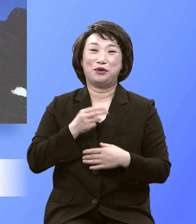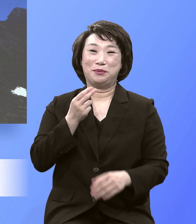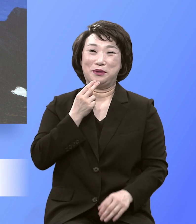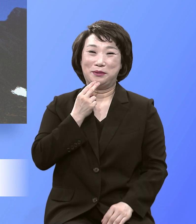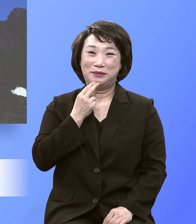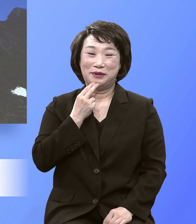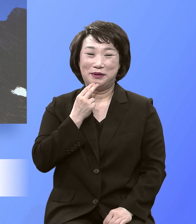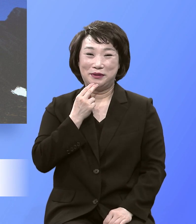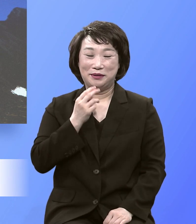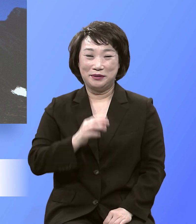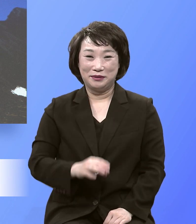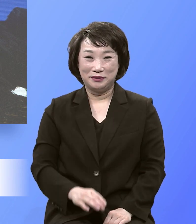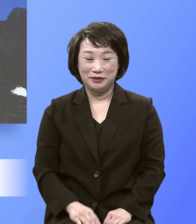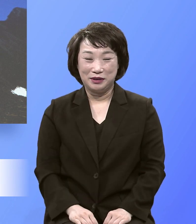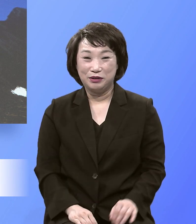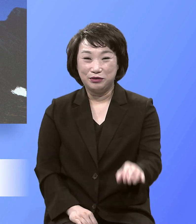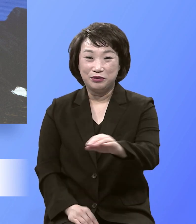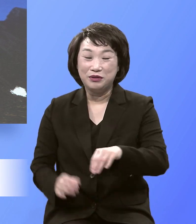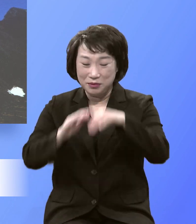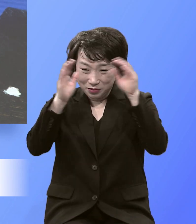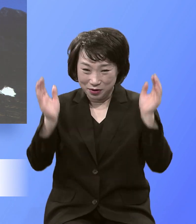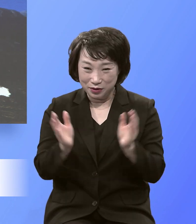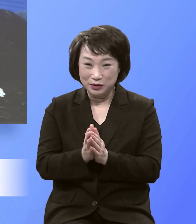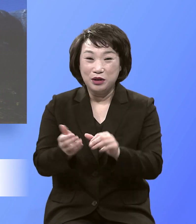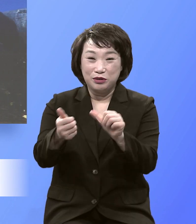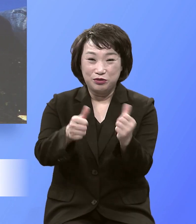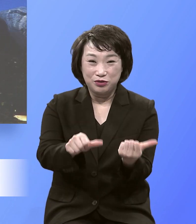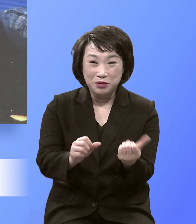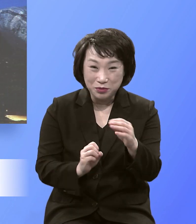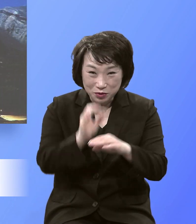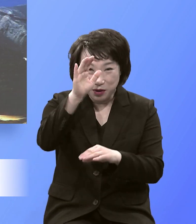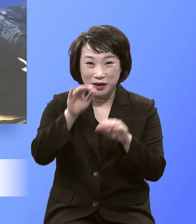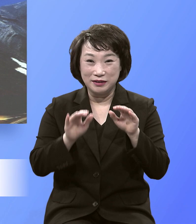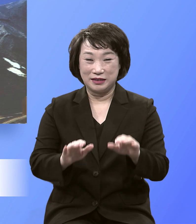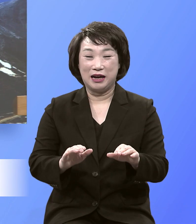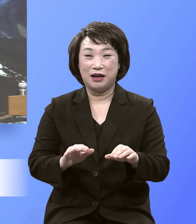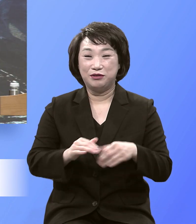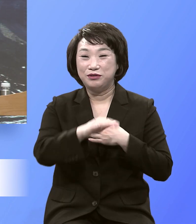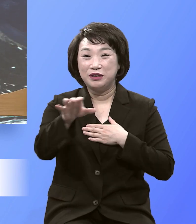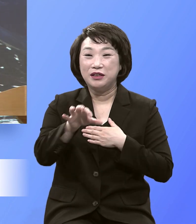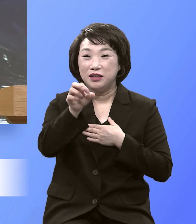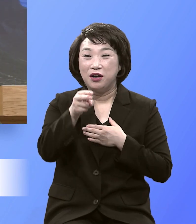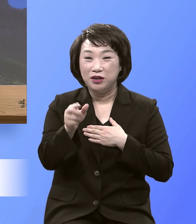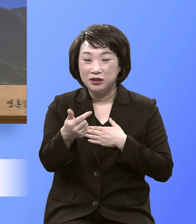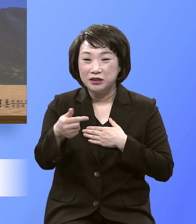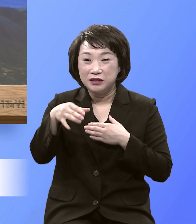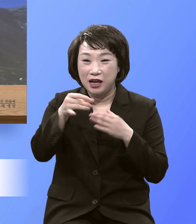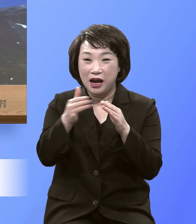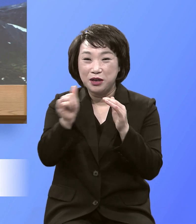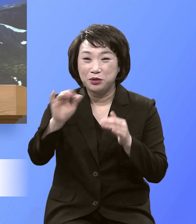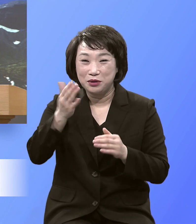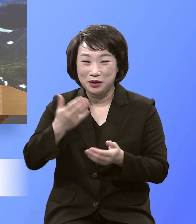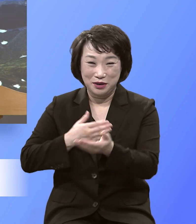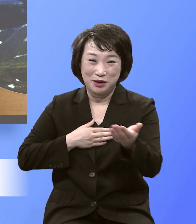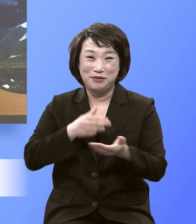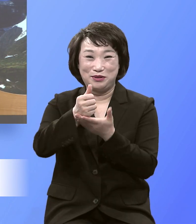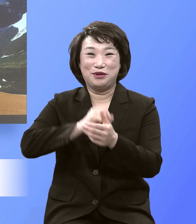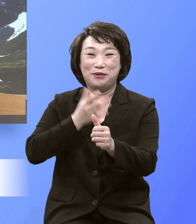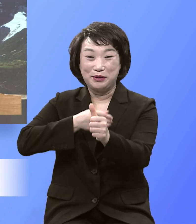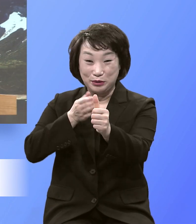않나. 우리 모두 죽음을 초월한 연세가족 되기를 주님의 이름으로 축원합니다.